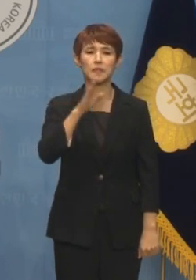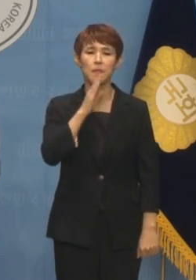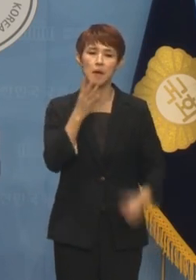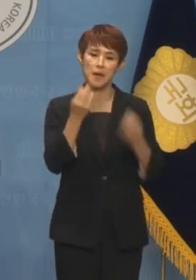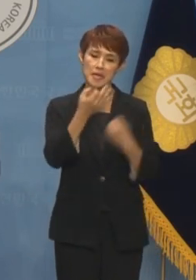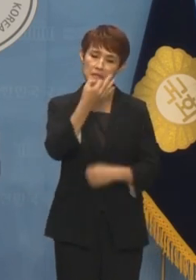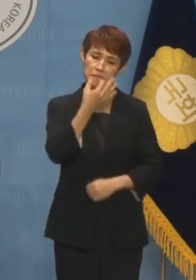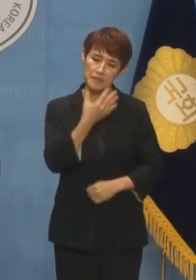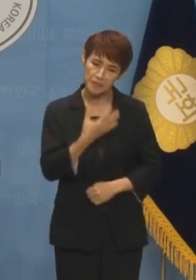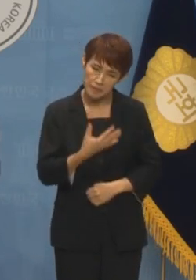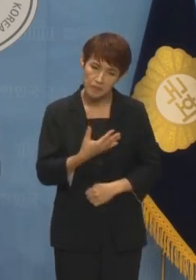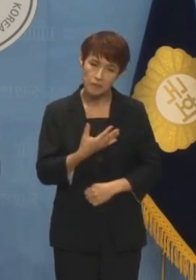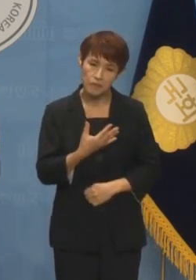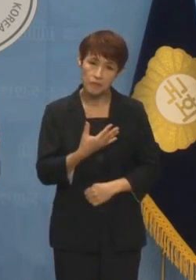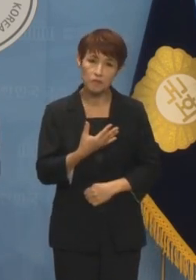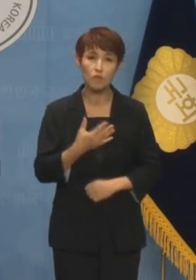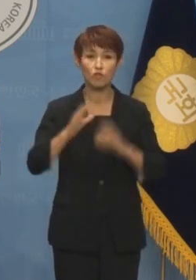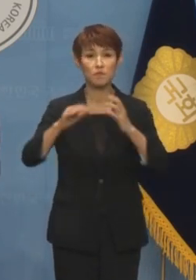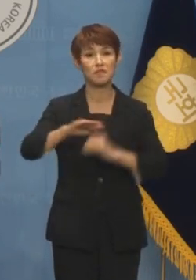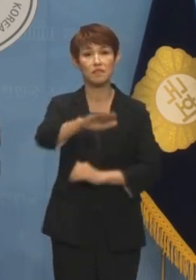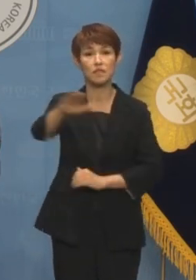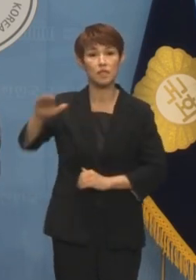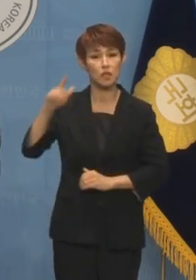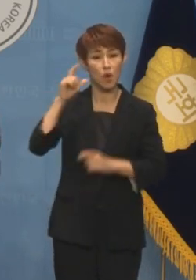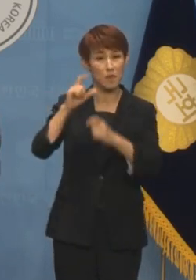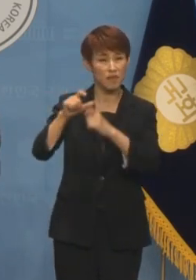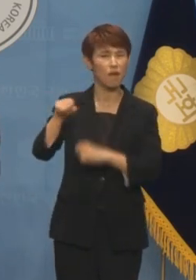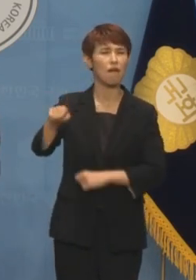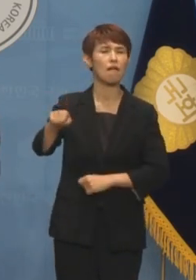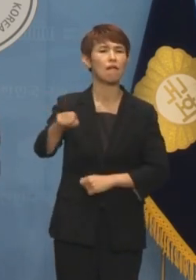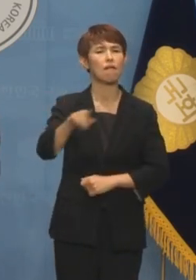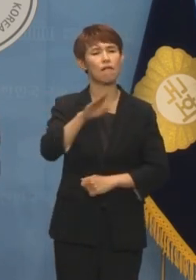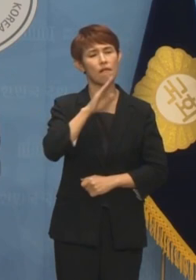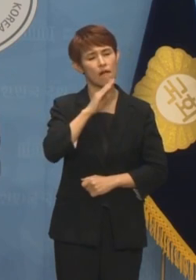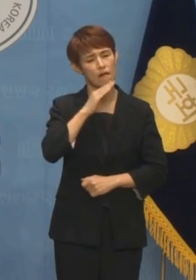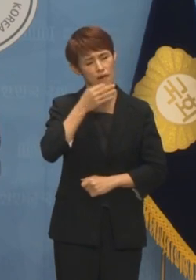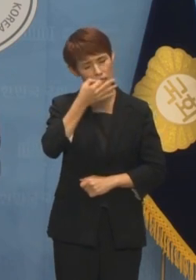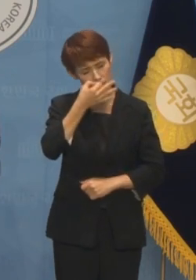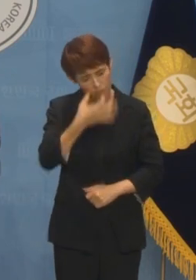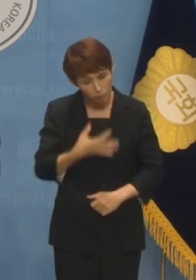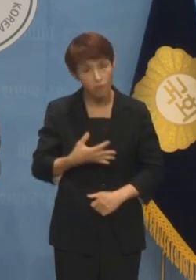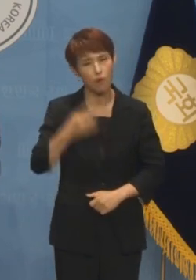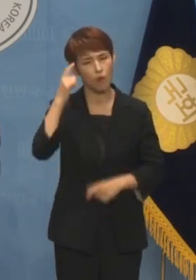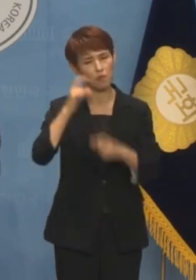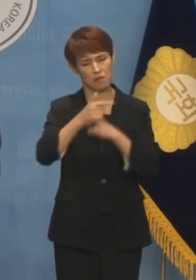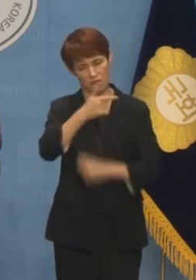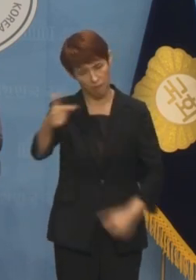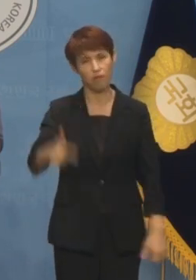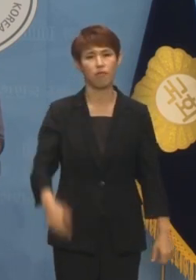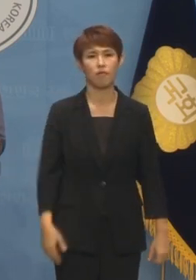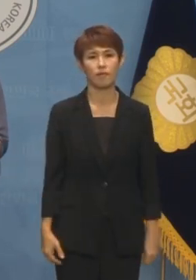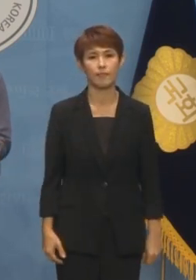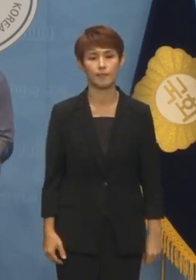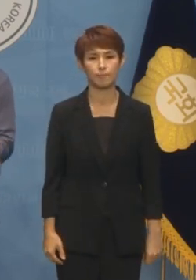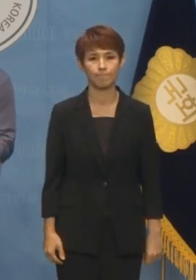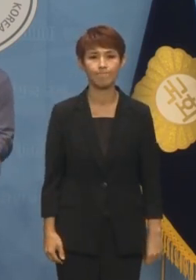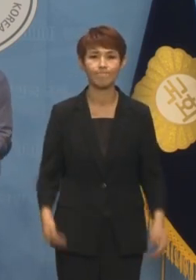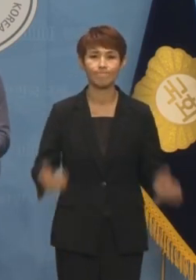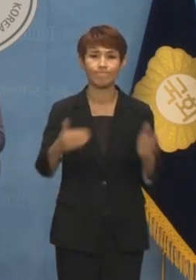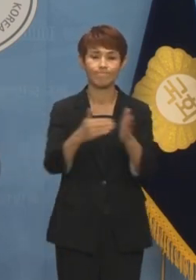많이 힘든 우리 국민들의 고민이 더욱 깊어질 수밖에 없습니다. 이상입니다.